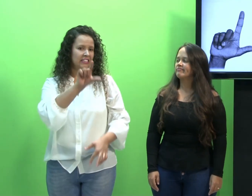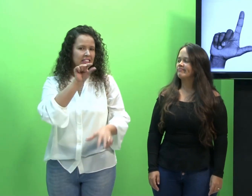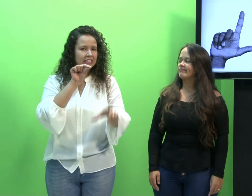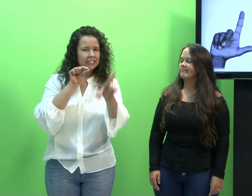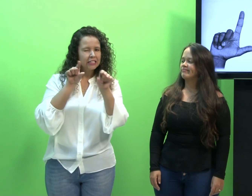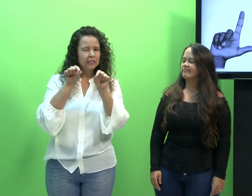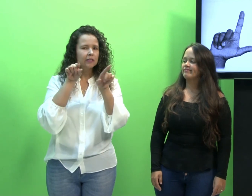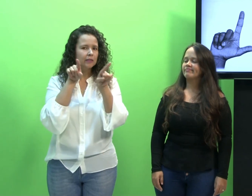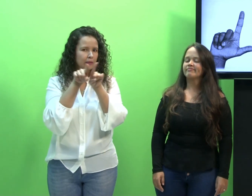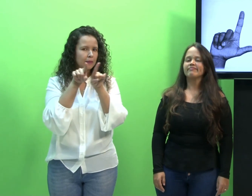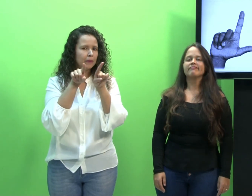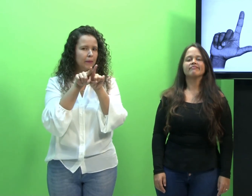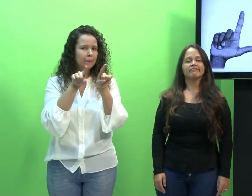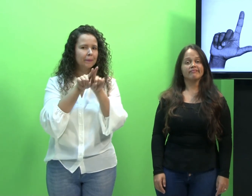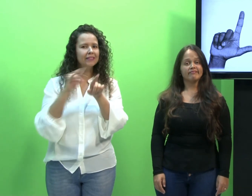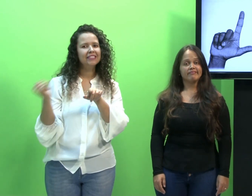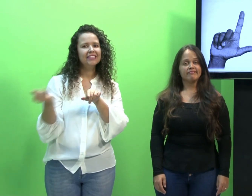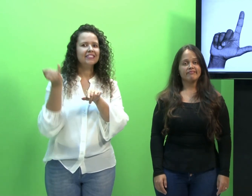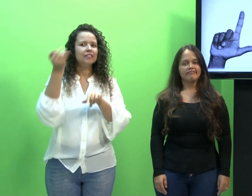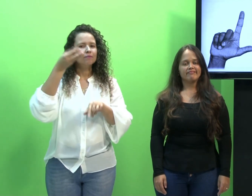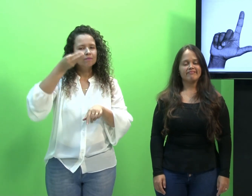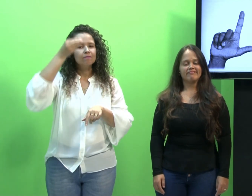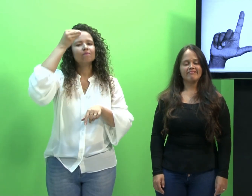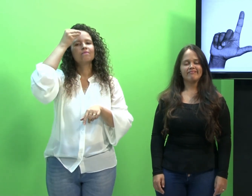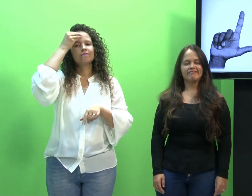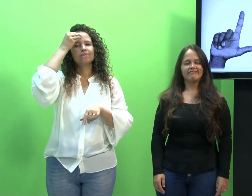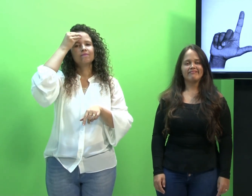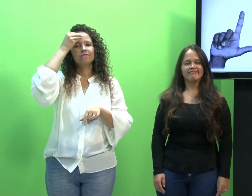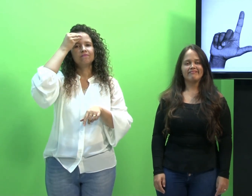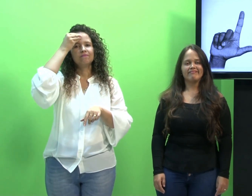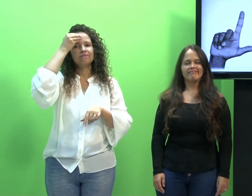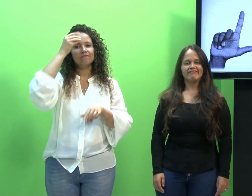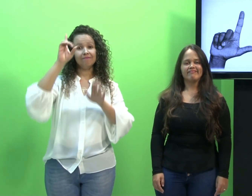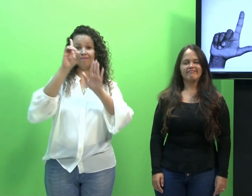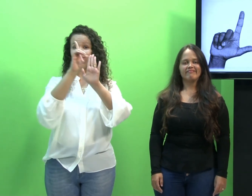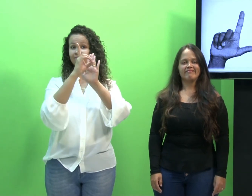Selecionamos também pontos importantes do Decreto